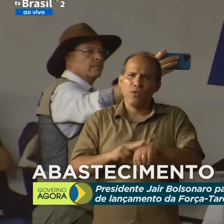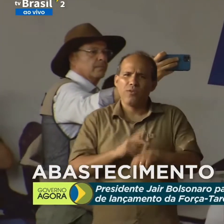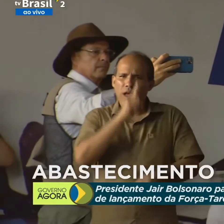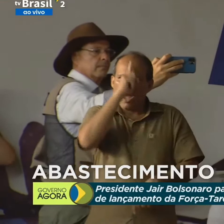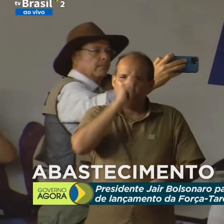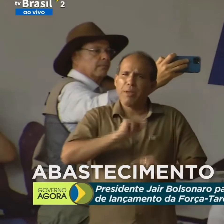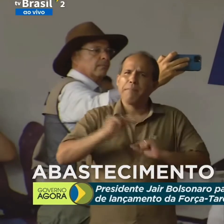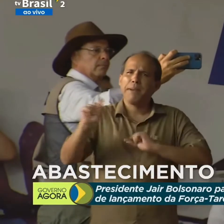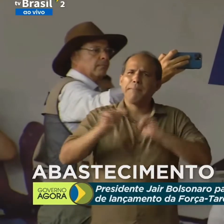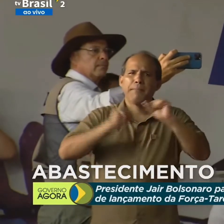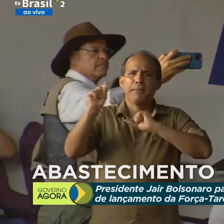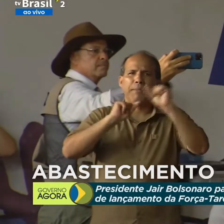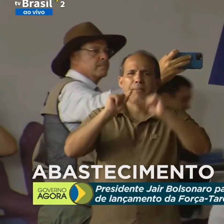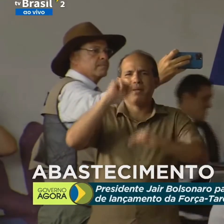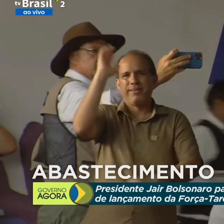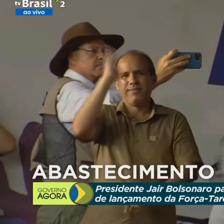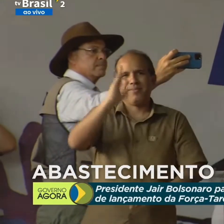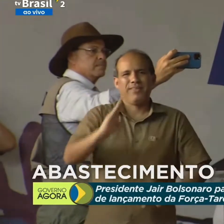4 cantos do nosso Brasil.